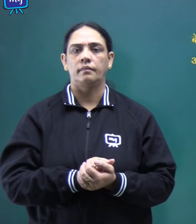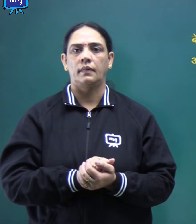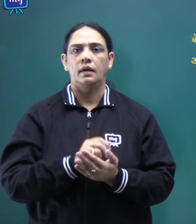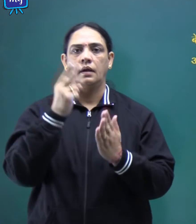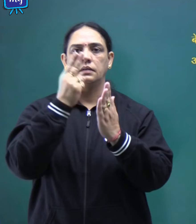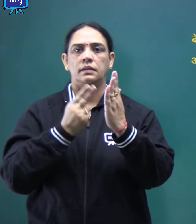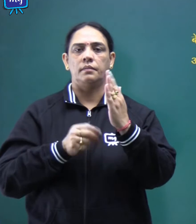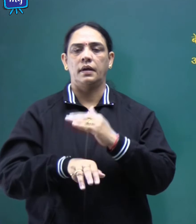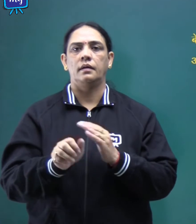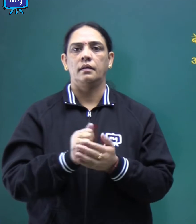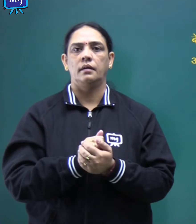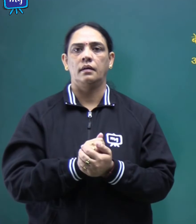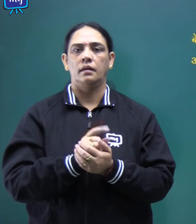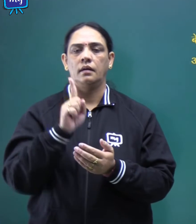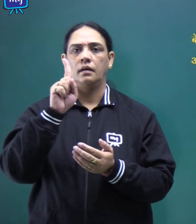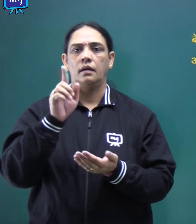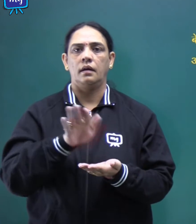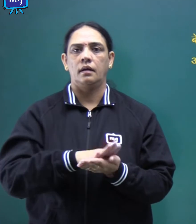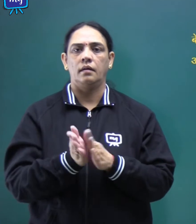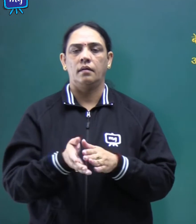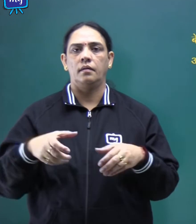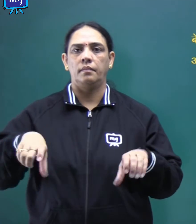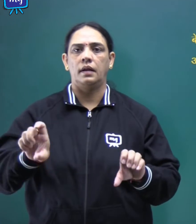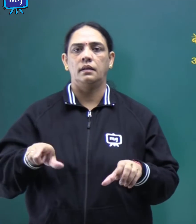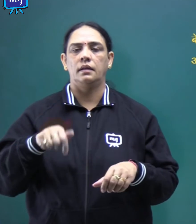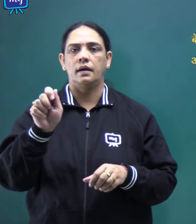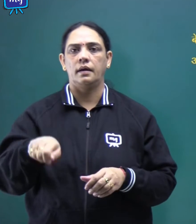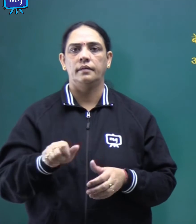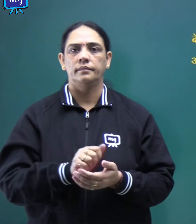चित्र में एक बेलन दिया हुआ है